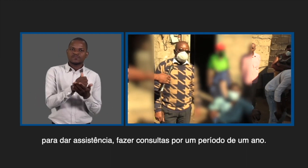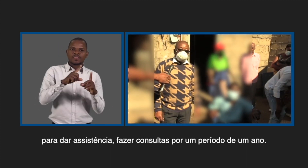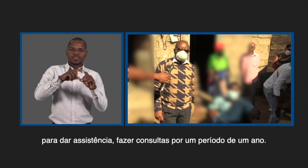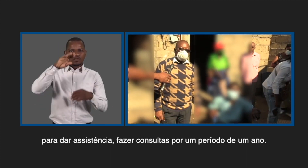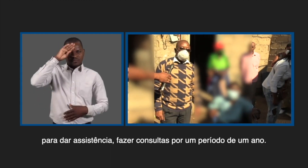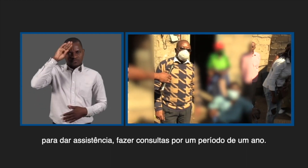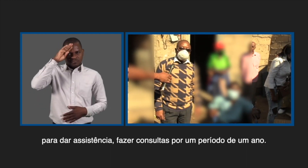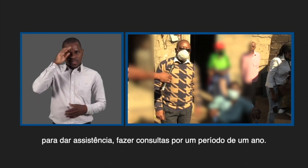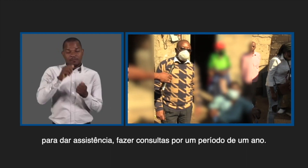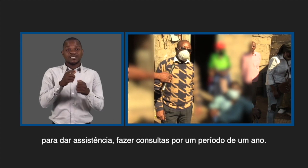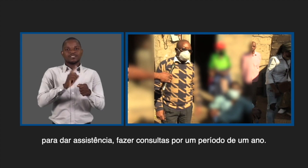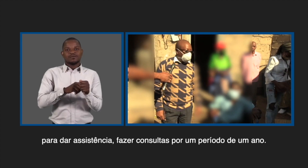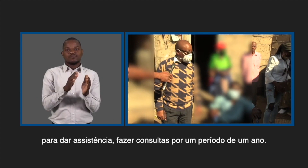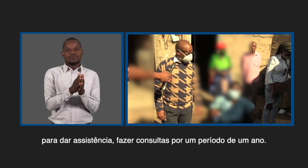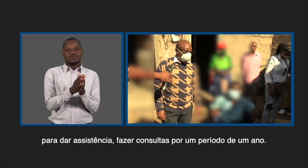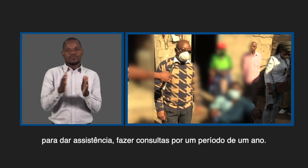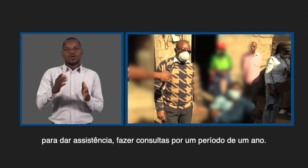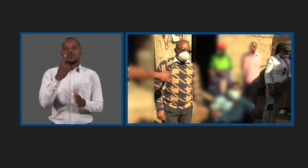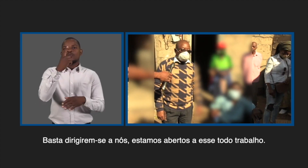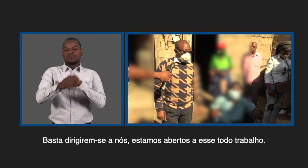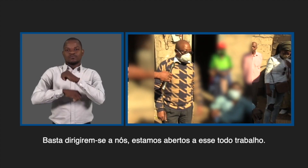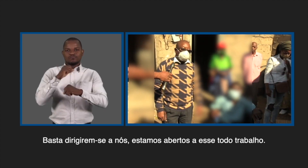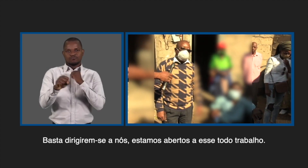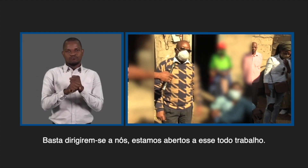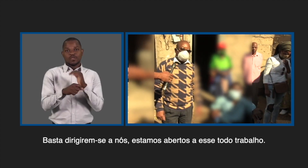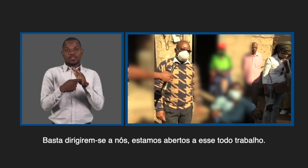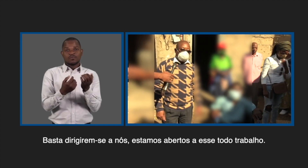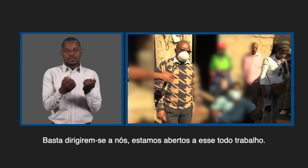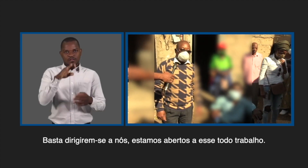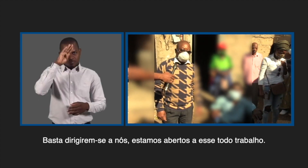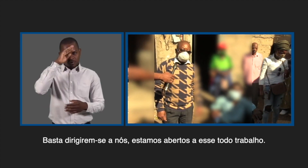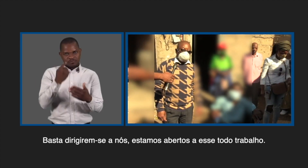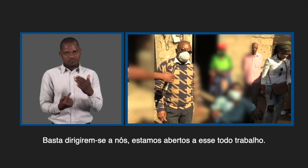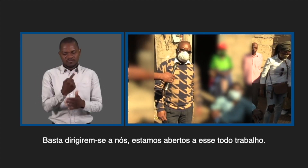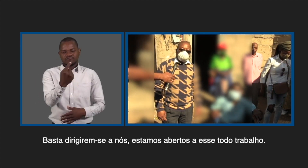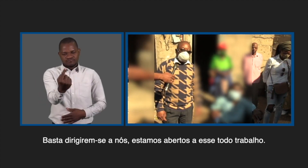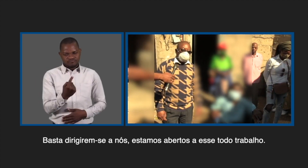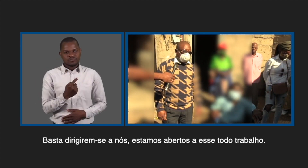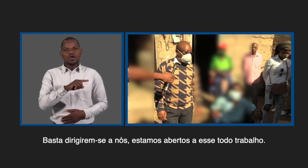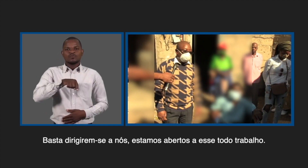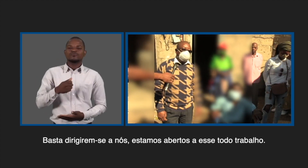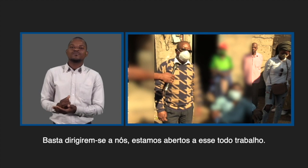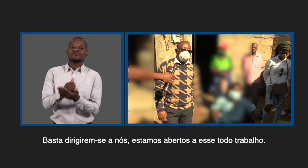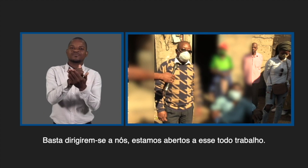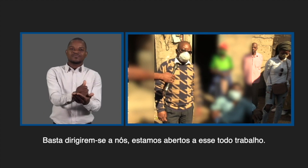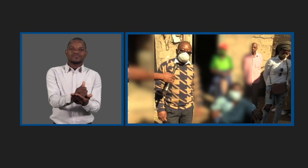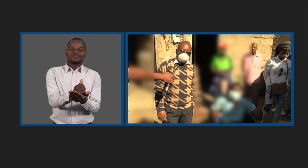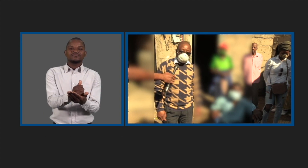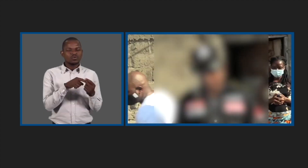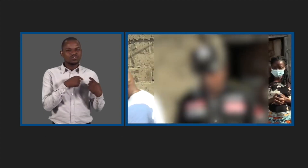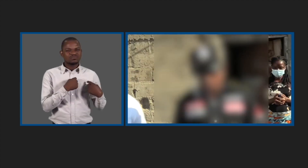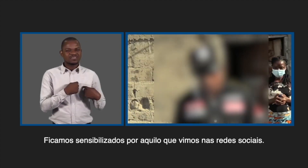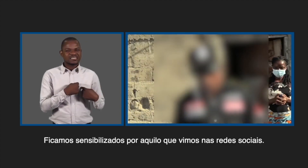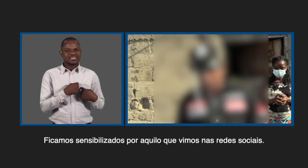uma assistência, fazer as consultas por um período de 1 ano. Portanto, basta, portanto, dirigirem-se a nós estamos abertos, portanto, a esse todo o trabalho, não